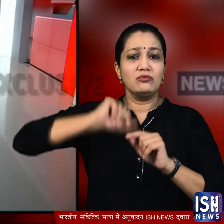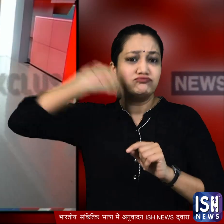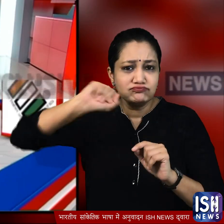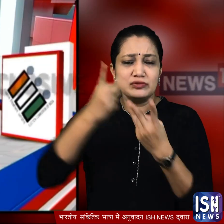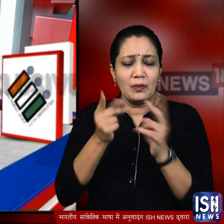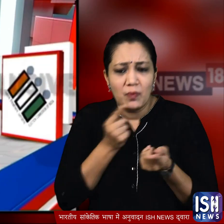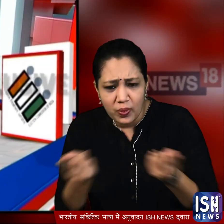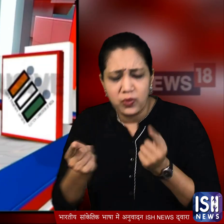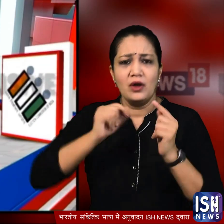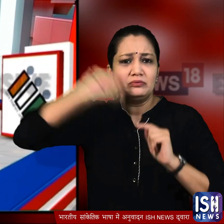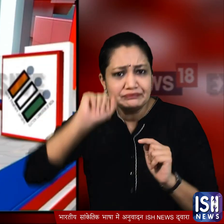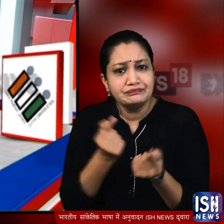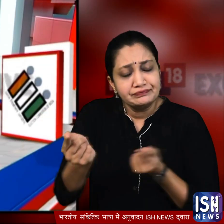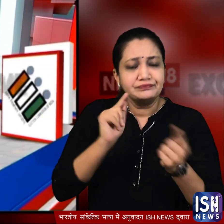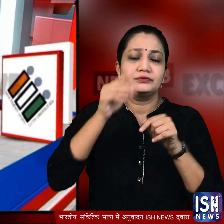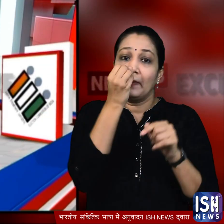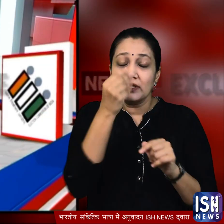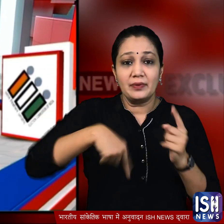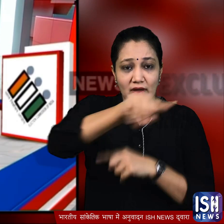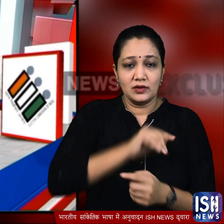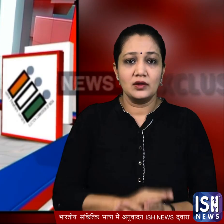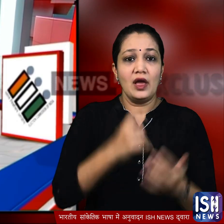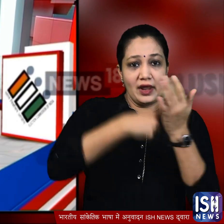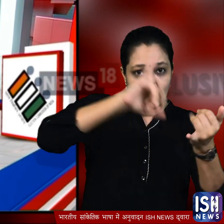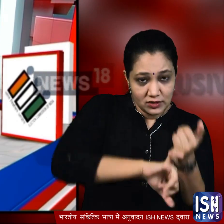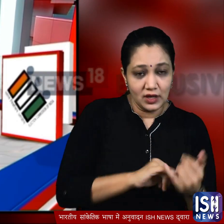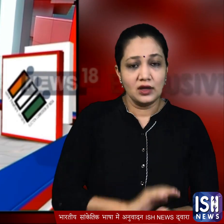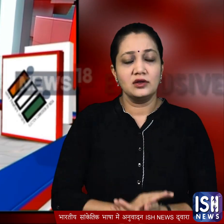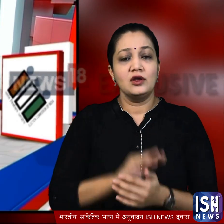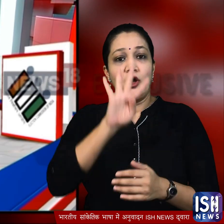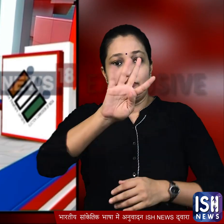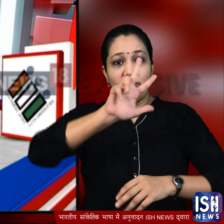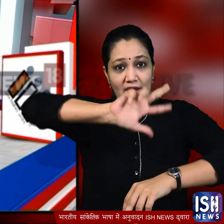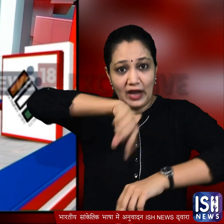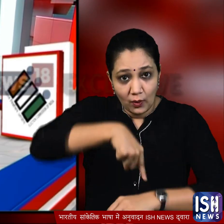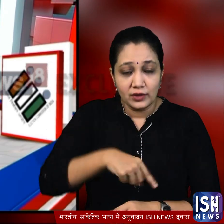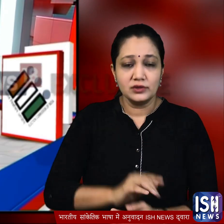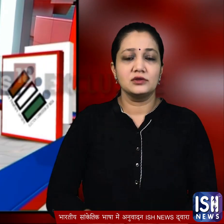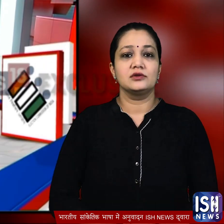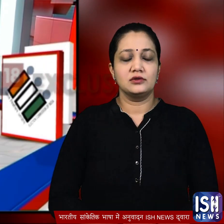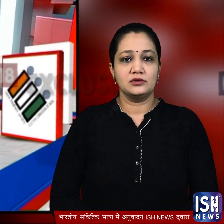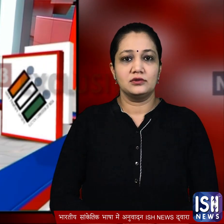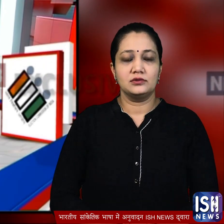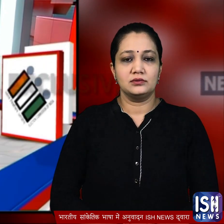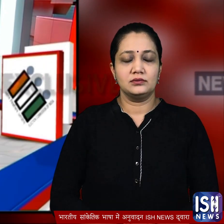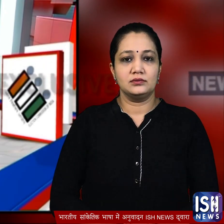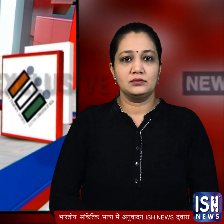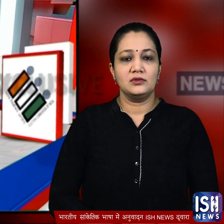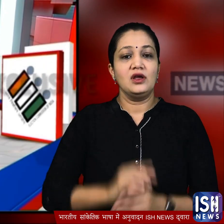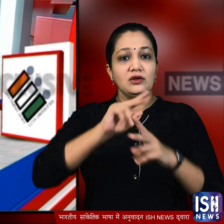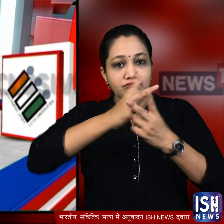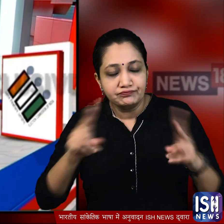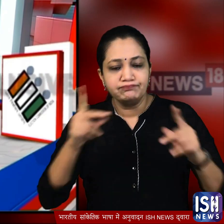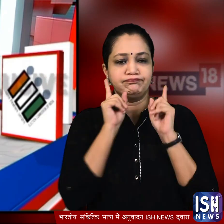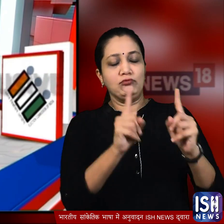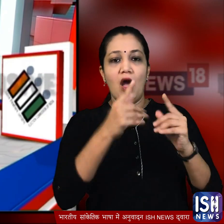है कि चुनाव आयोग ने प्रचार के दौरान भड़काऊ भाषण देने वाले बीजेपी नेता राहुल सिन्हा पर 48 घंटे का प्रतिबंध